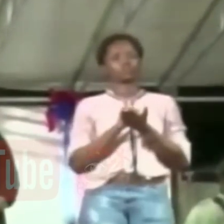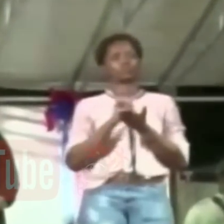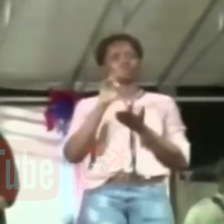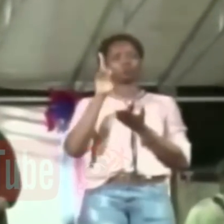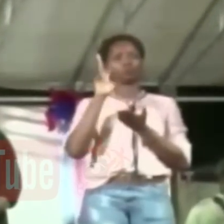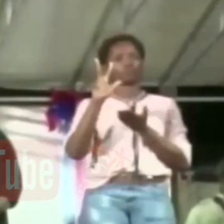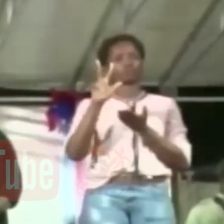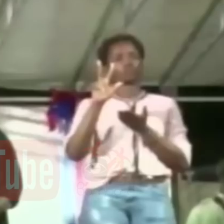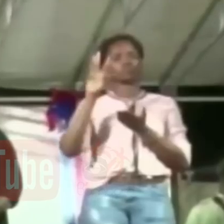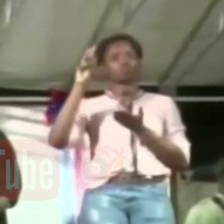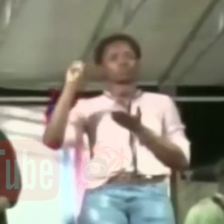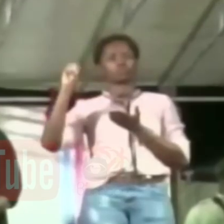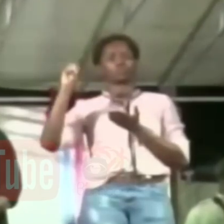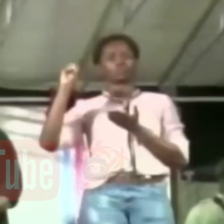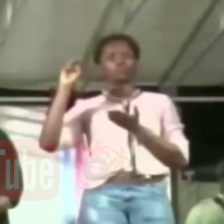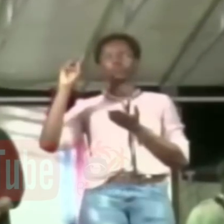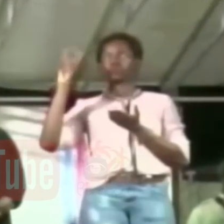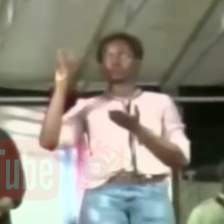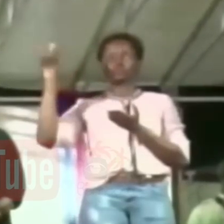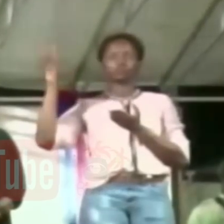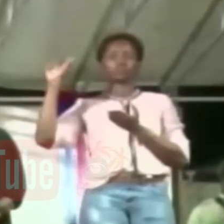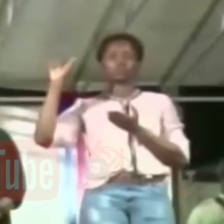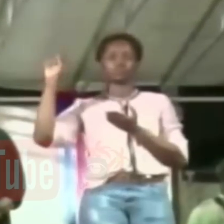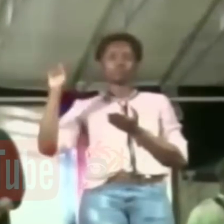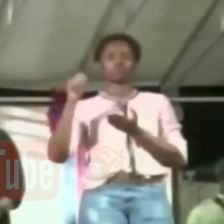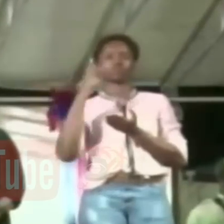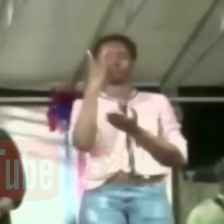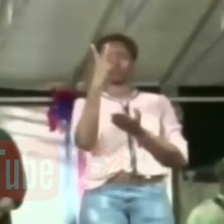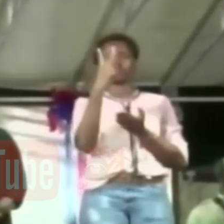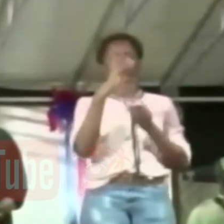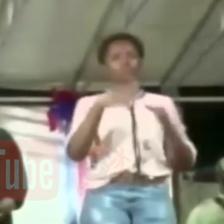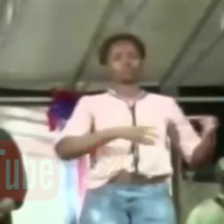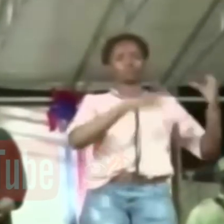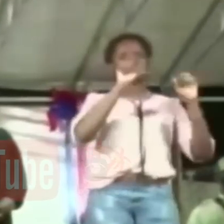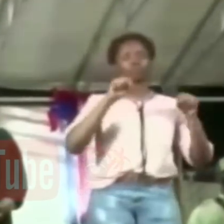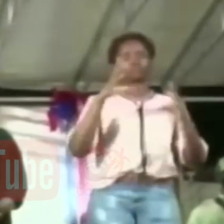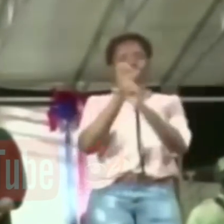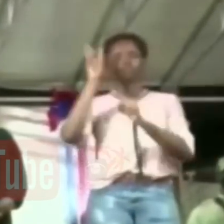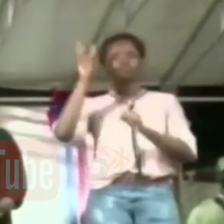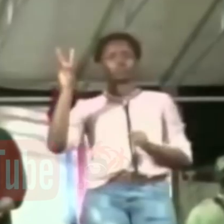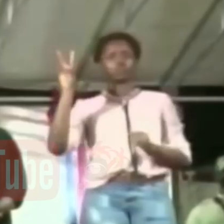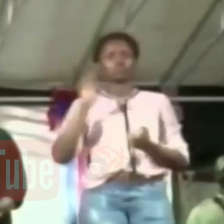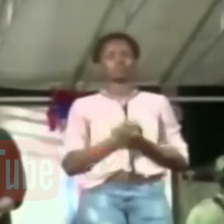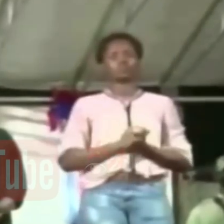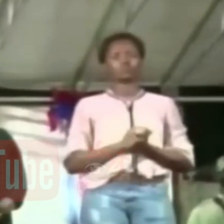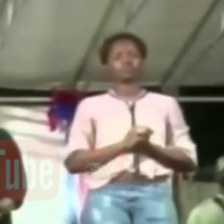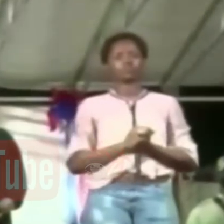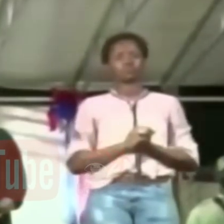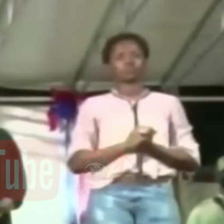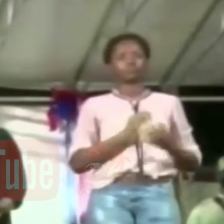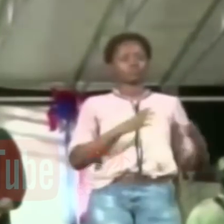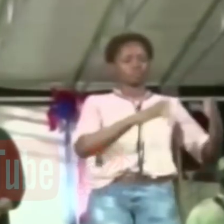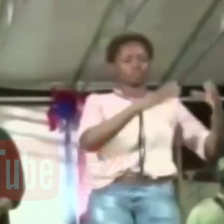vaut 3 MW. Ça veut dire que 2 transformateurs qui prennent 6 MW. Qui là? Transformateur